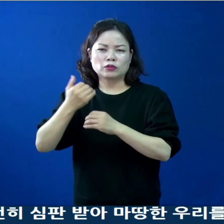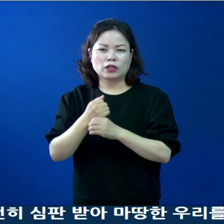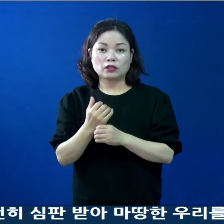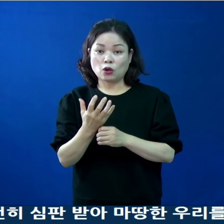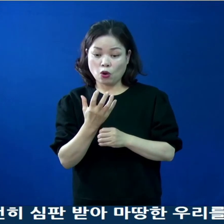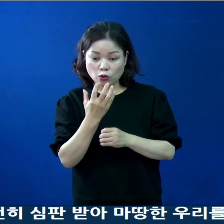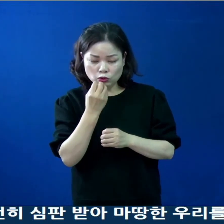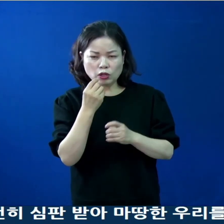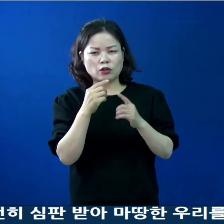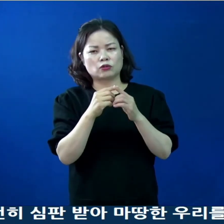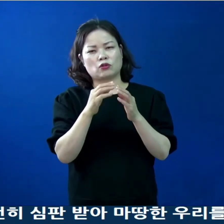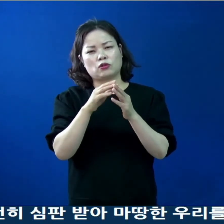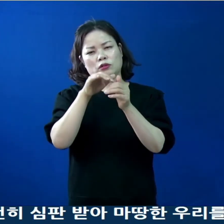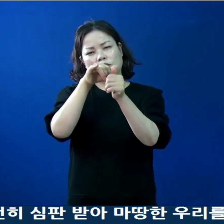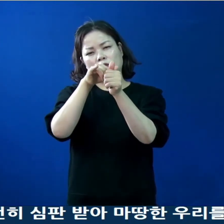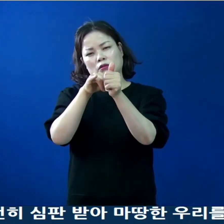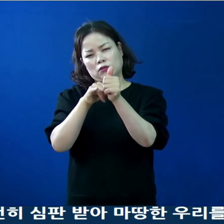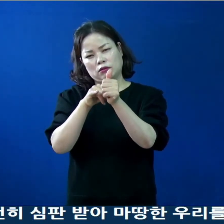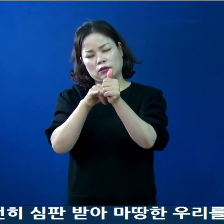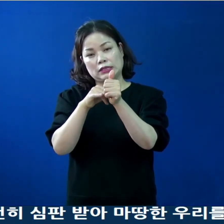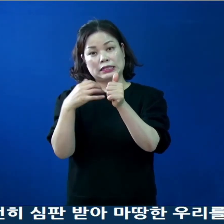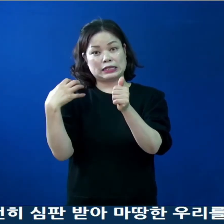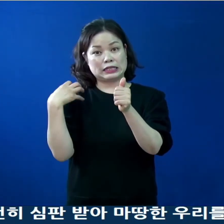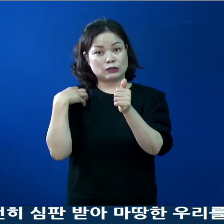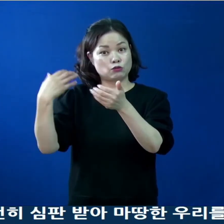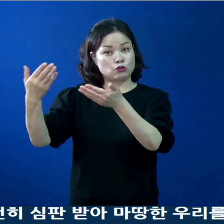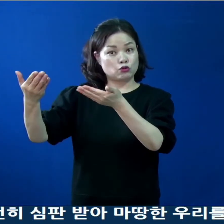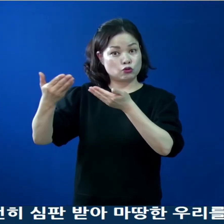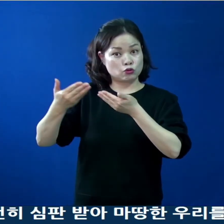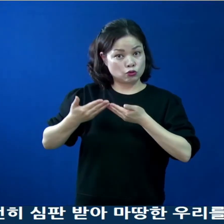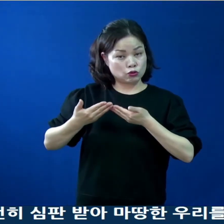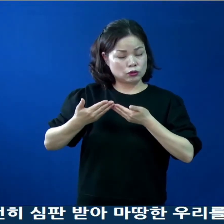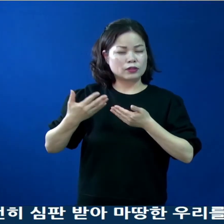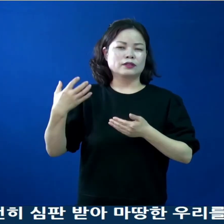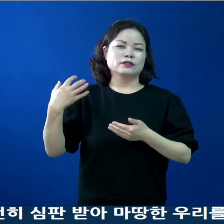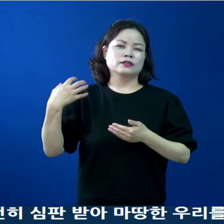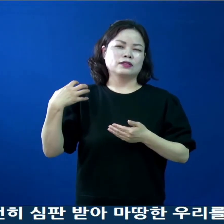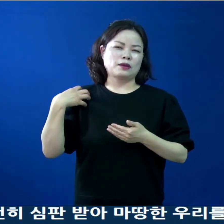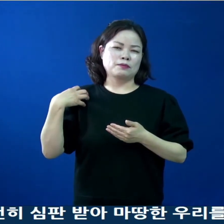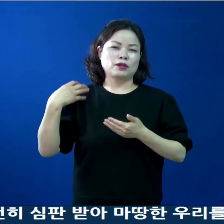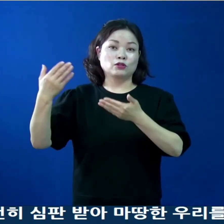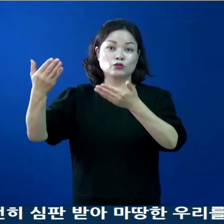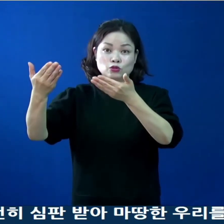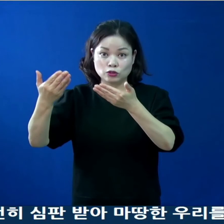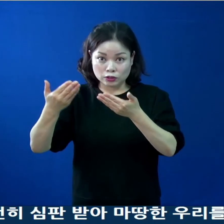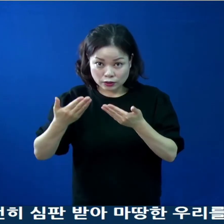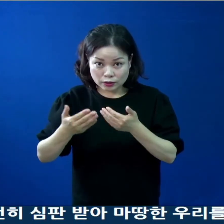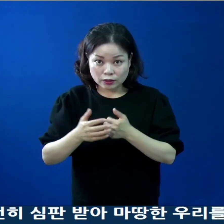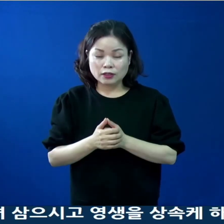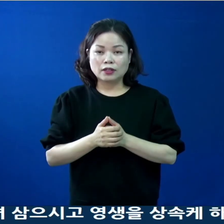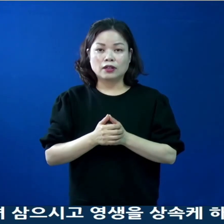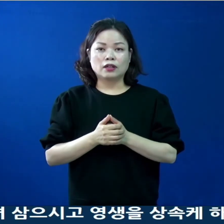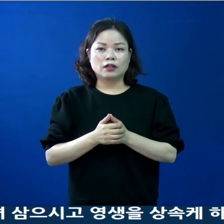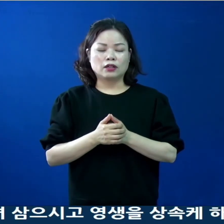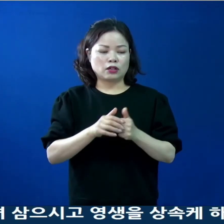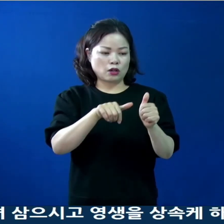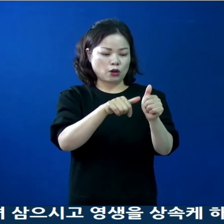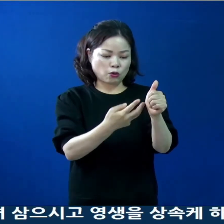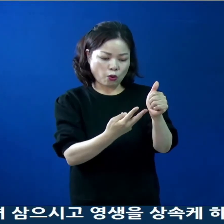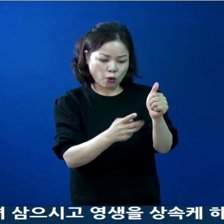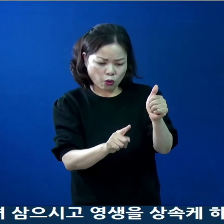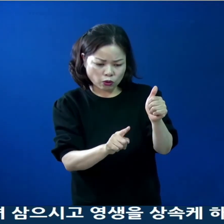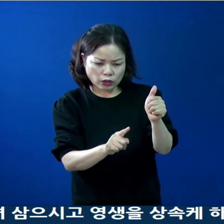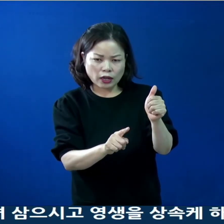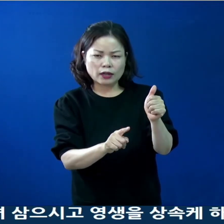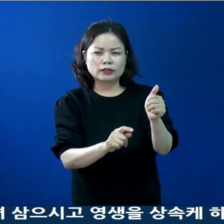거룩한 교회를 섬길 수 있도록 직분을 주시고 사명을 주신 것입니다. 고라 자손들이 성전